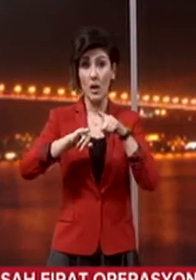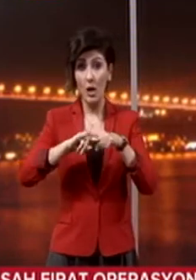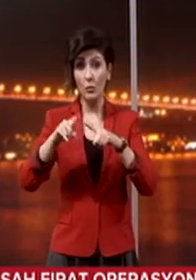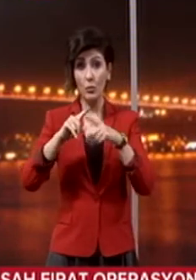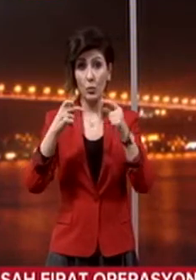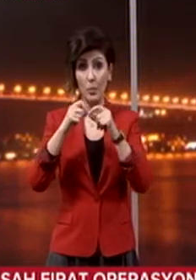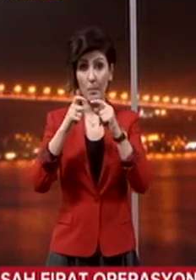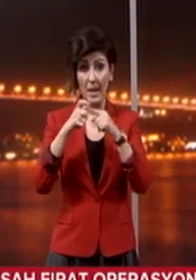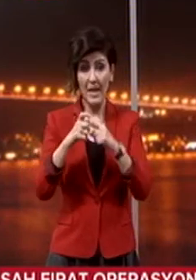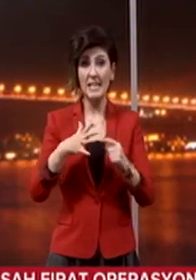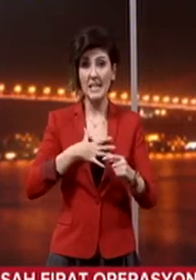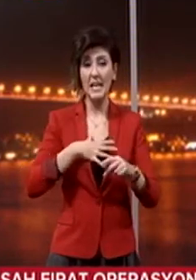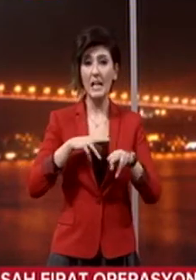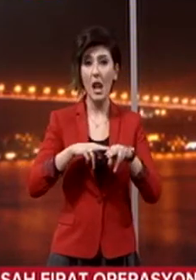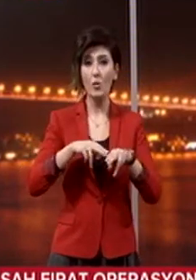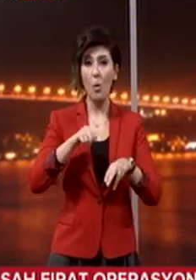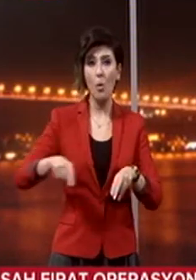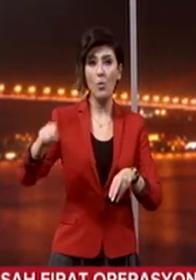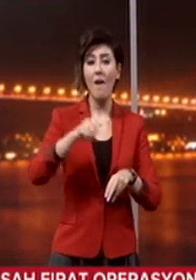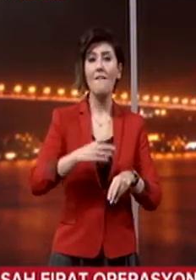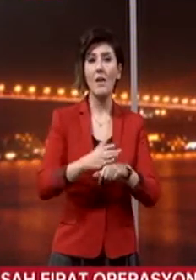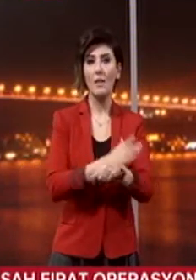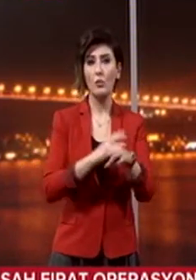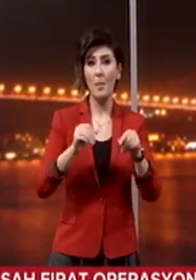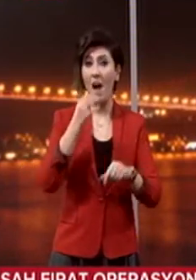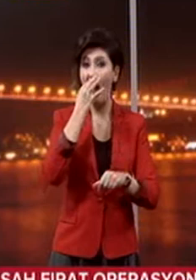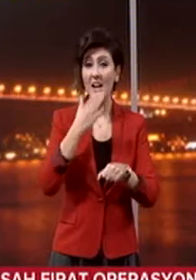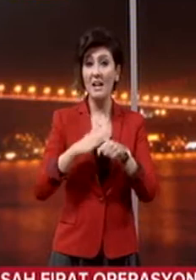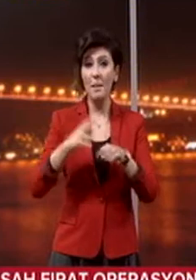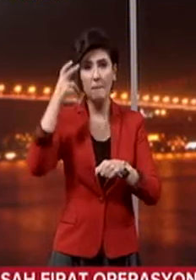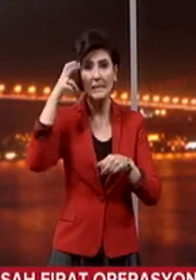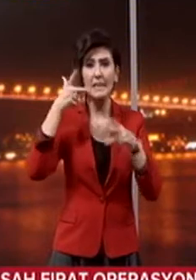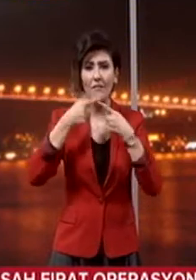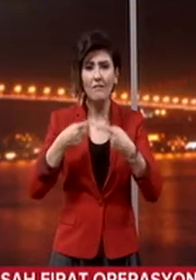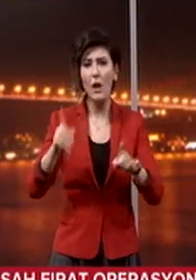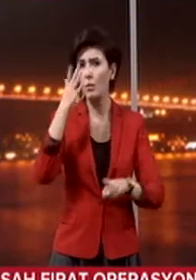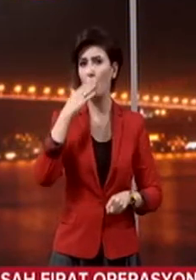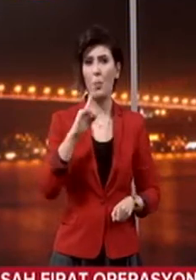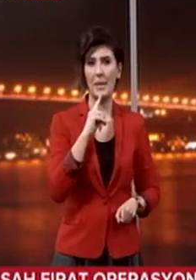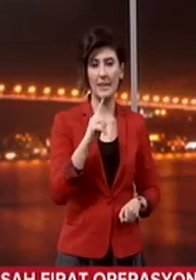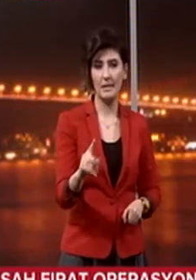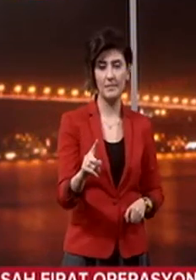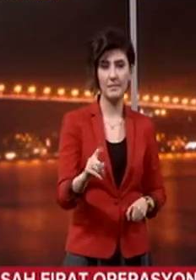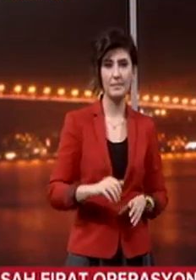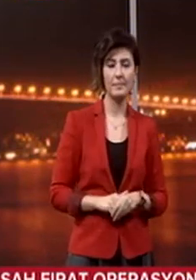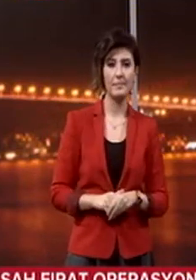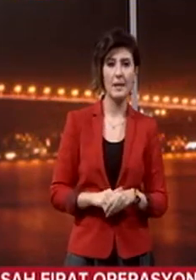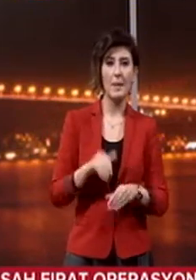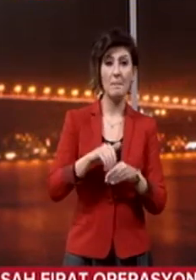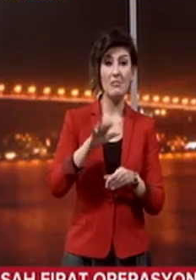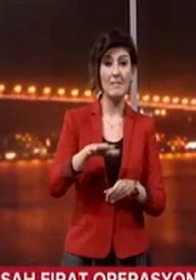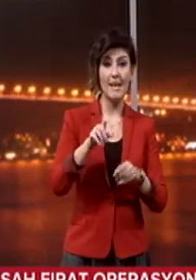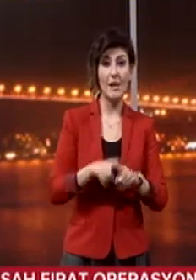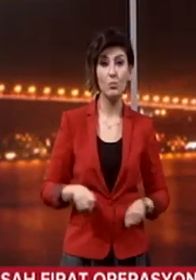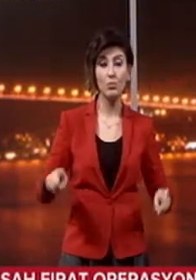Saygı Karakolu vatan toprağıdır. Ankara'dan, Kayseri'den, Manisa'dan da hiçbir farkı yoktur şeklinde konuştu.